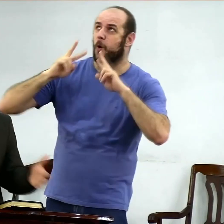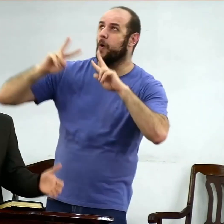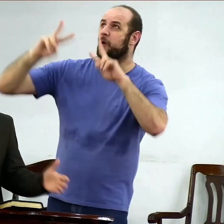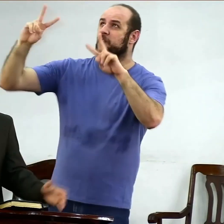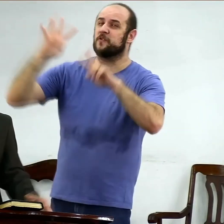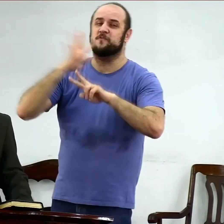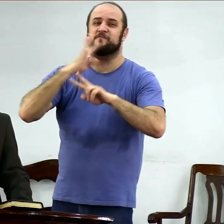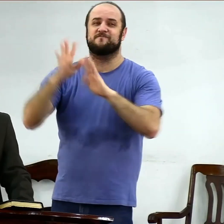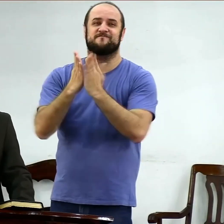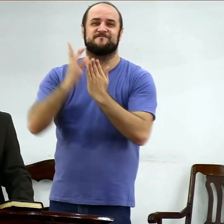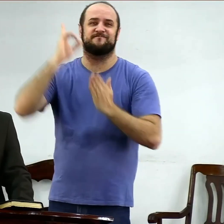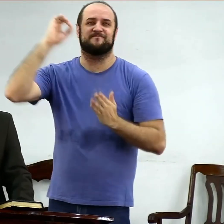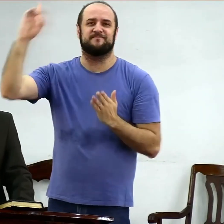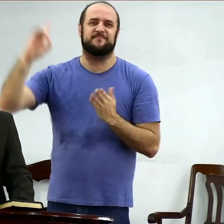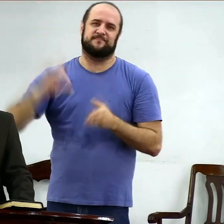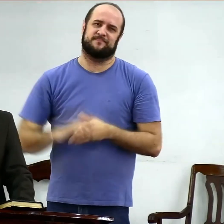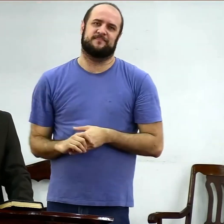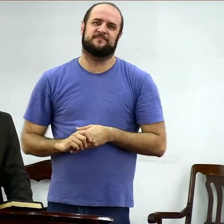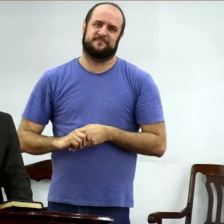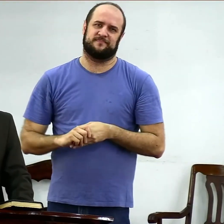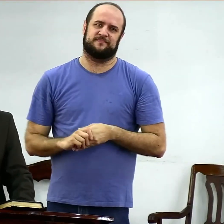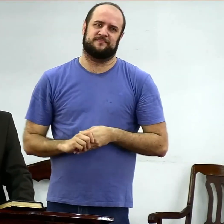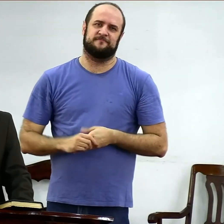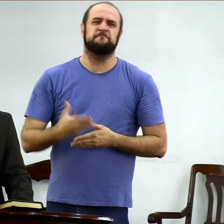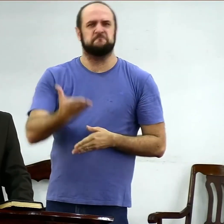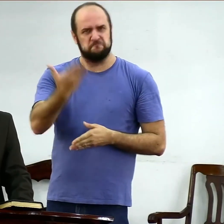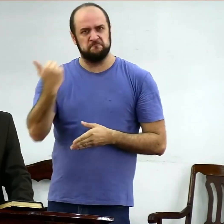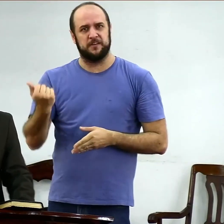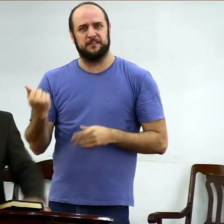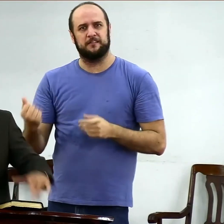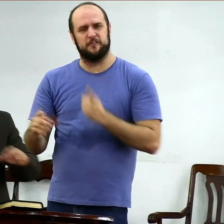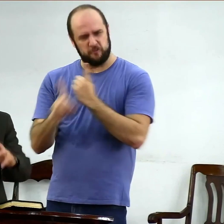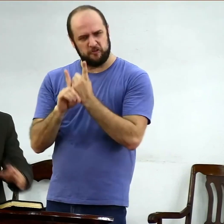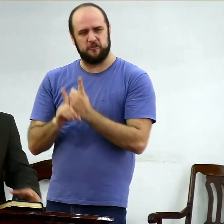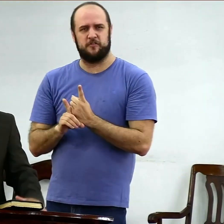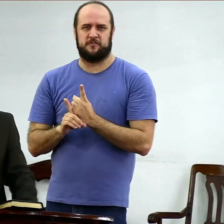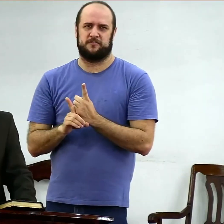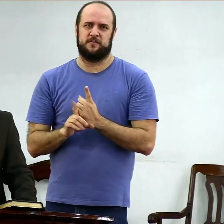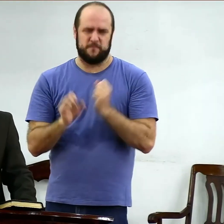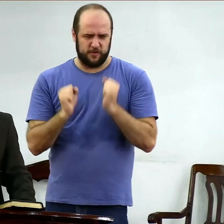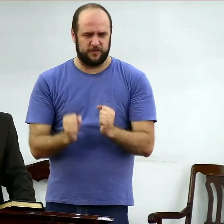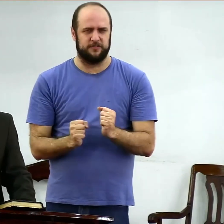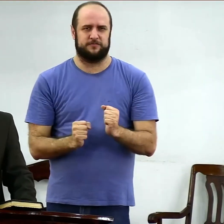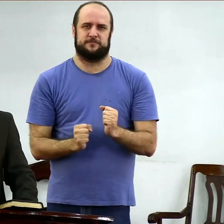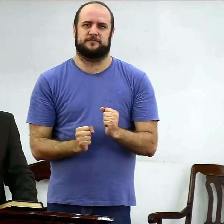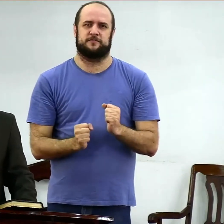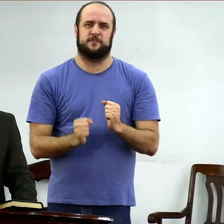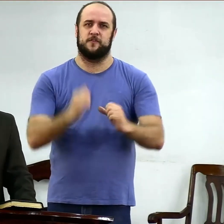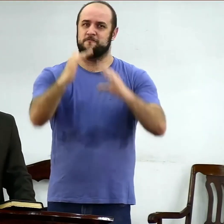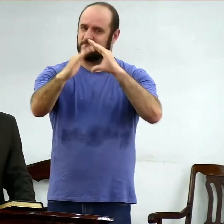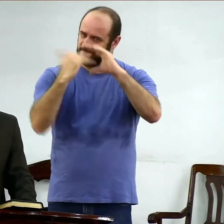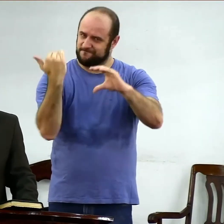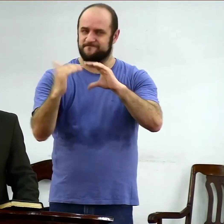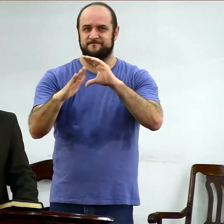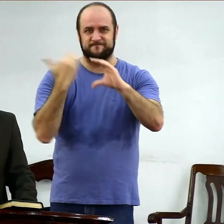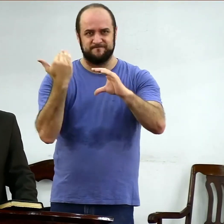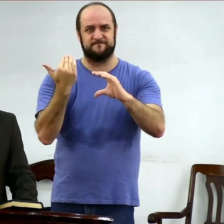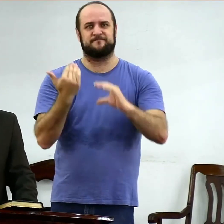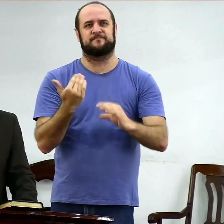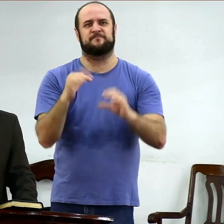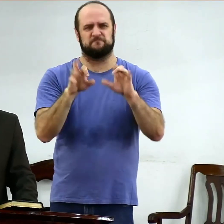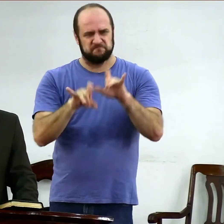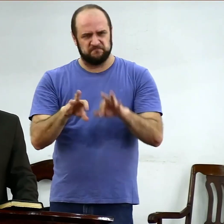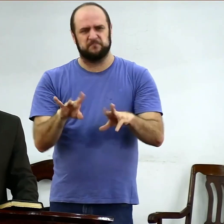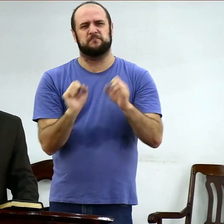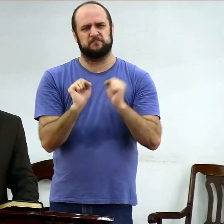conhecimento pleno da Escritura. Nos procure. Pode deixar a sua mensagem aí no YouTube, nos